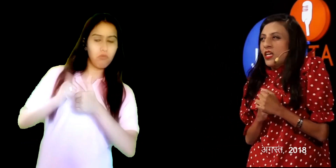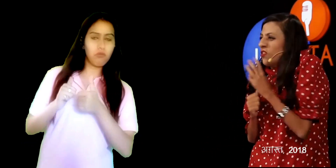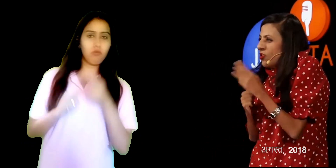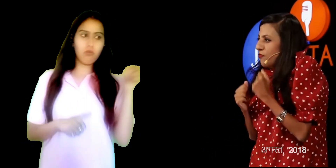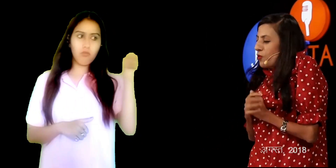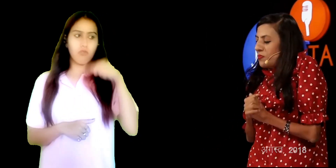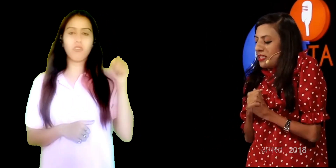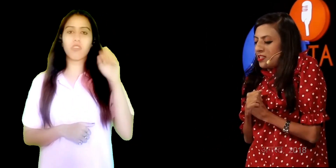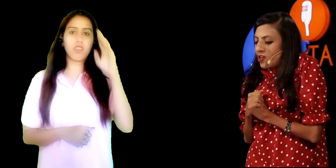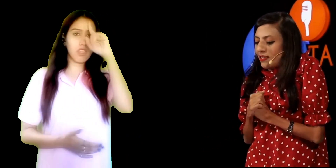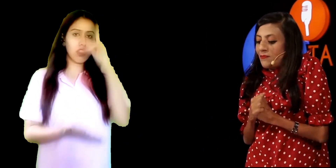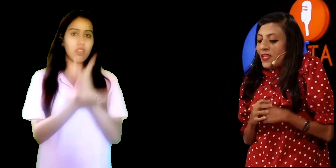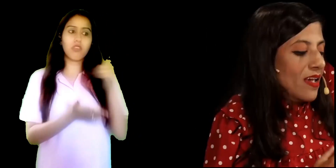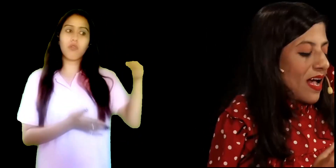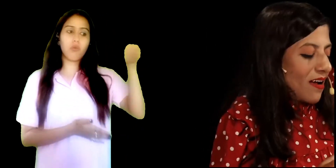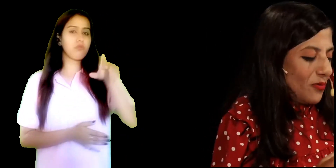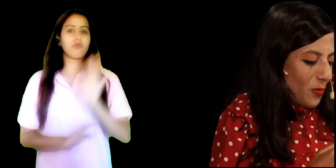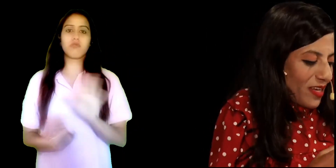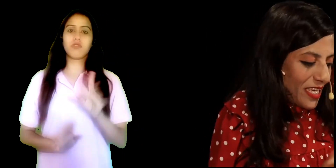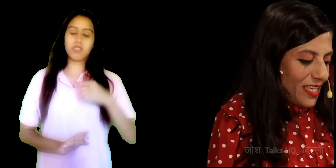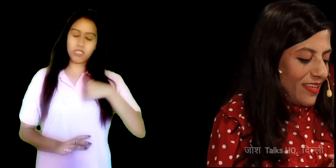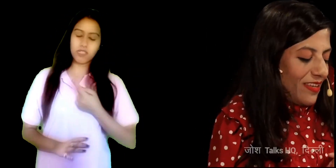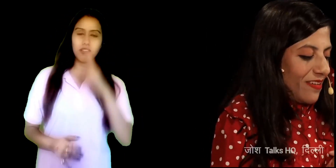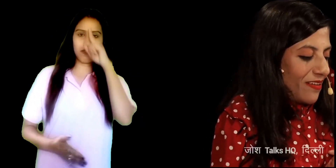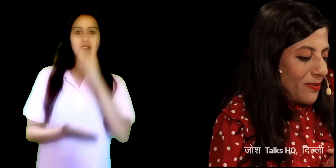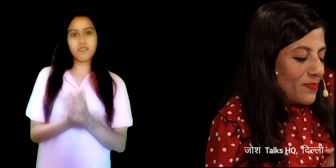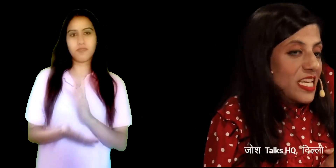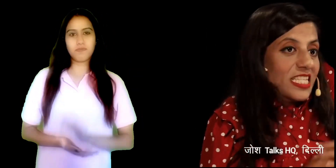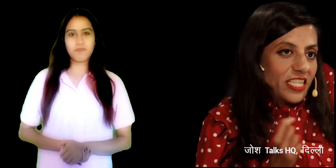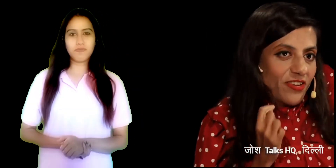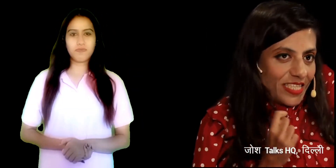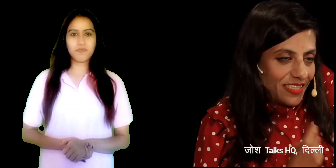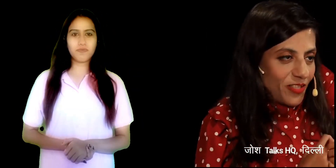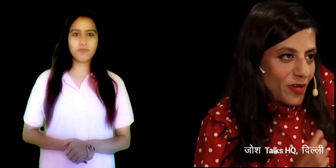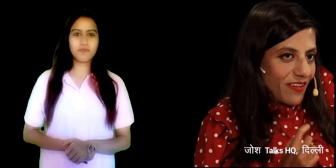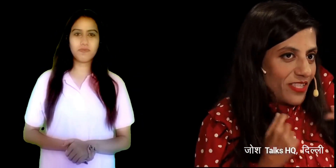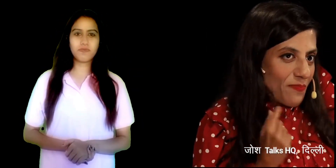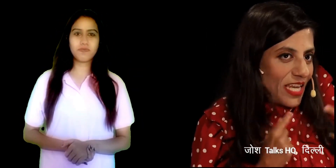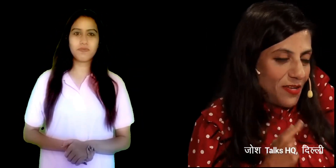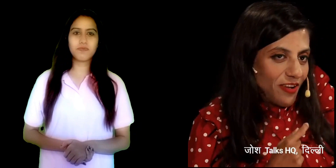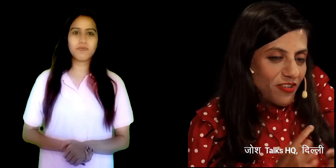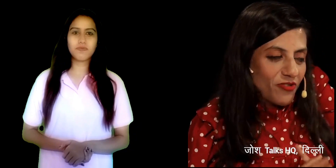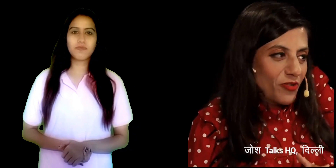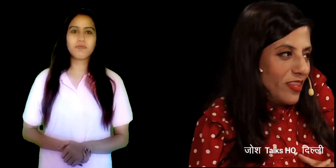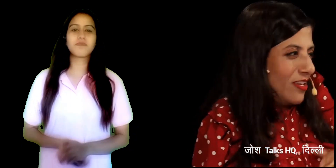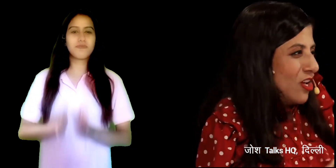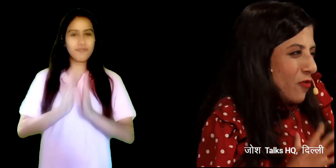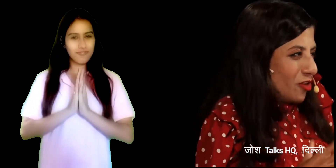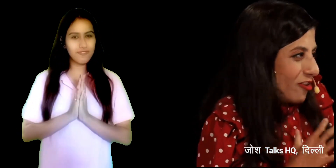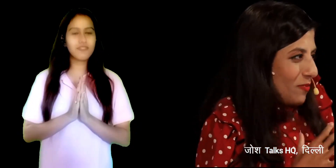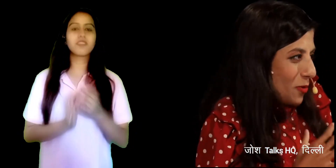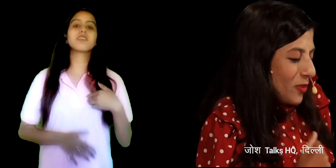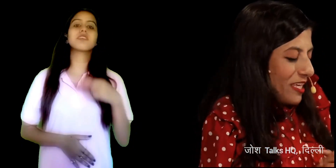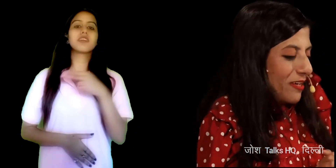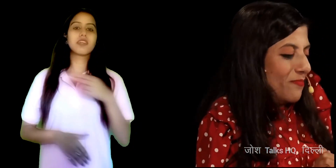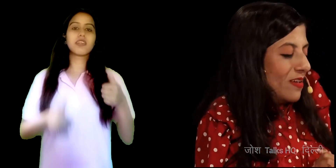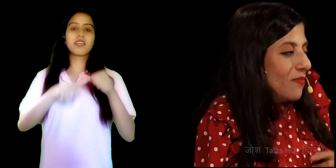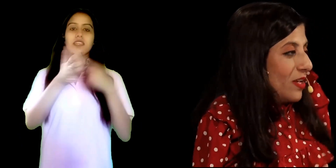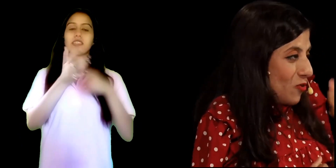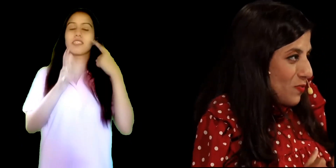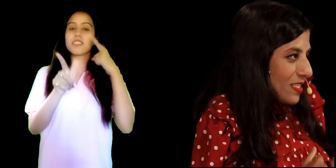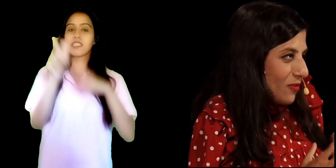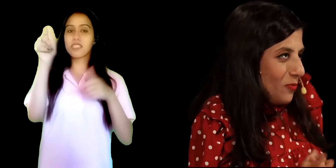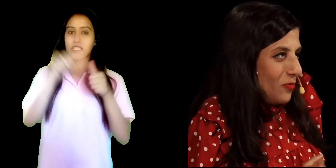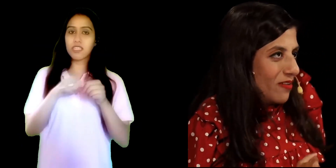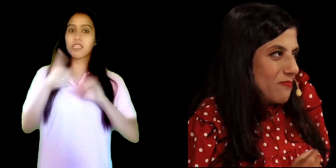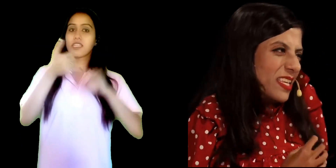3-4 तो नहीं, 3rd-4th में थी शायद। एंड हुआ ये कि सिविक्स जो है ना, जब पहली बार इंट्रोड्यूस हुई थी वो 3rd में होती है।